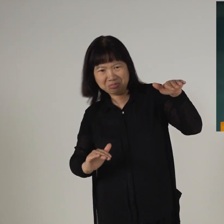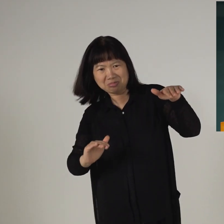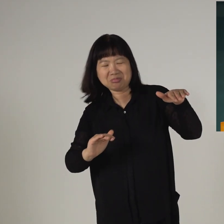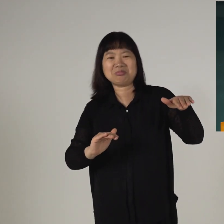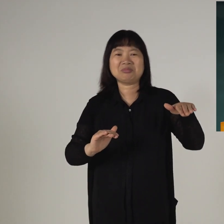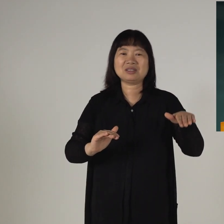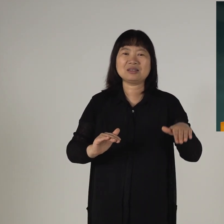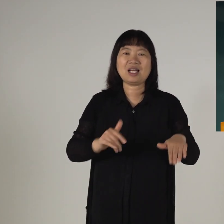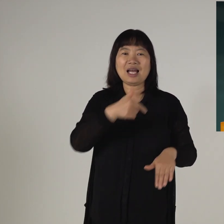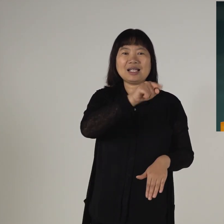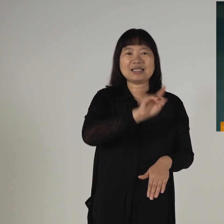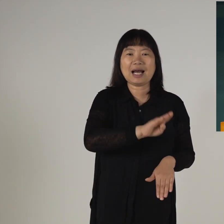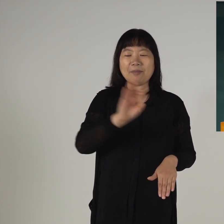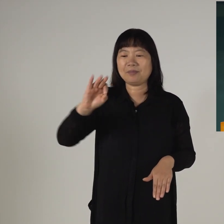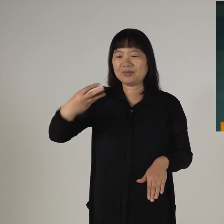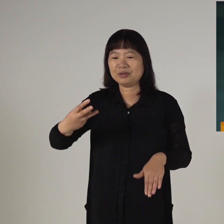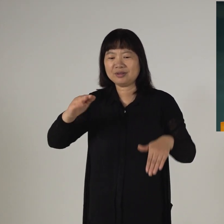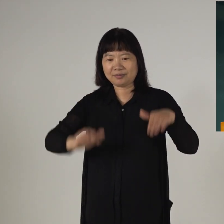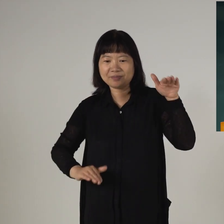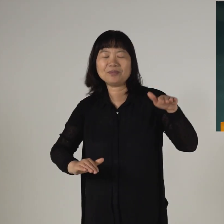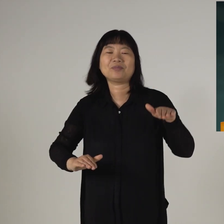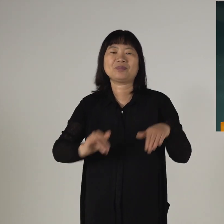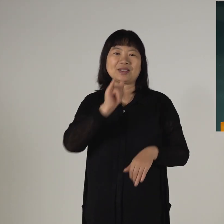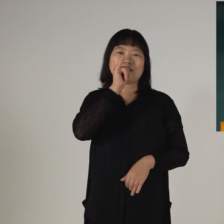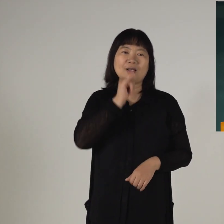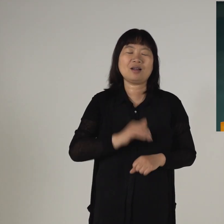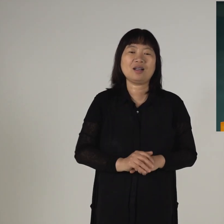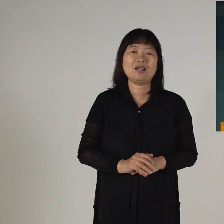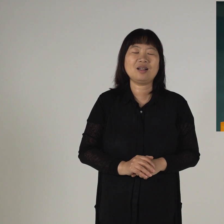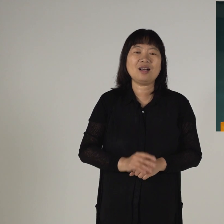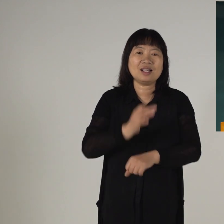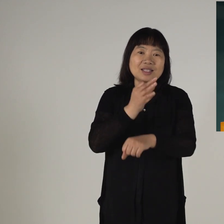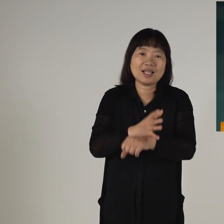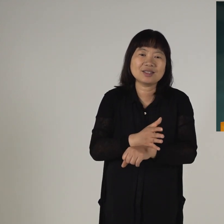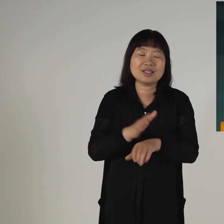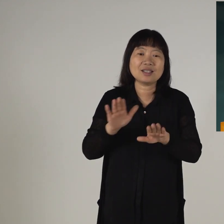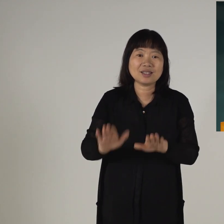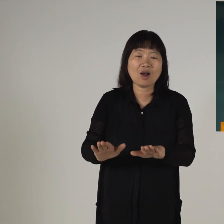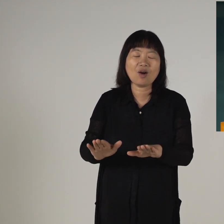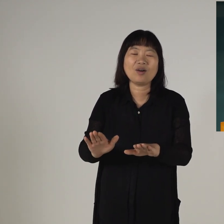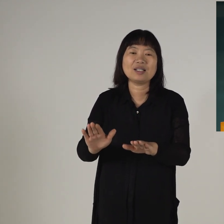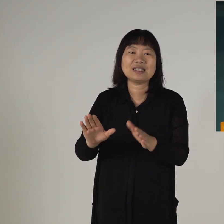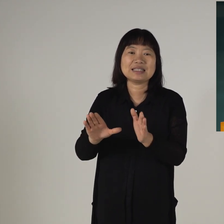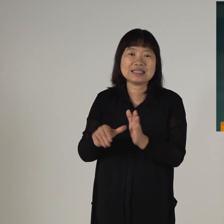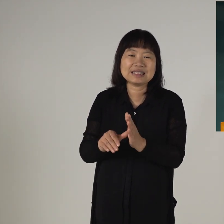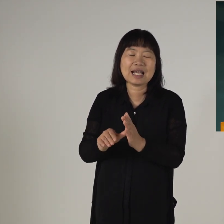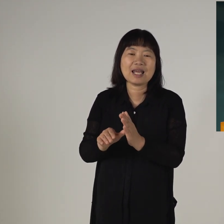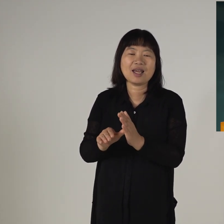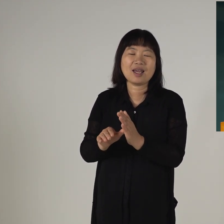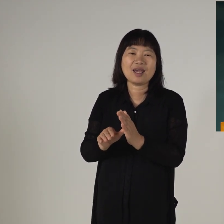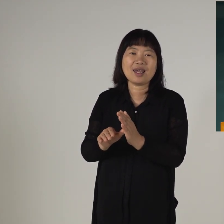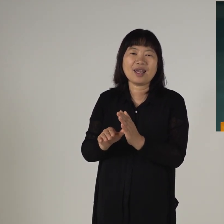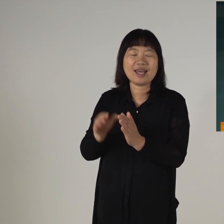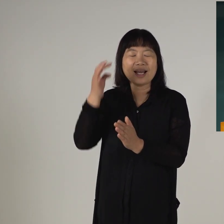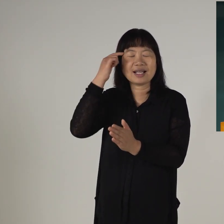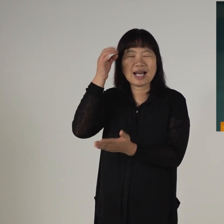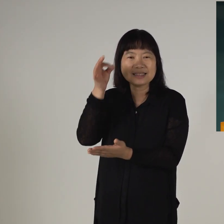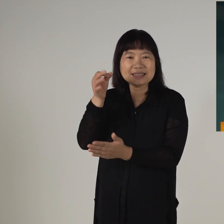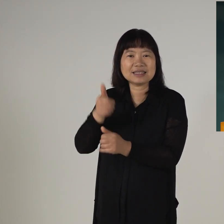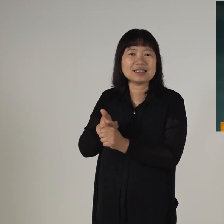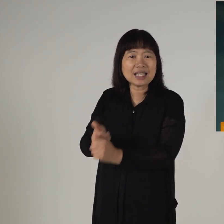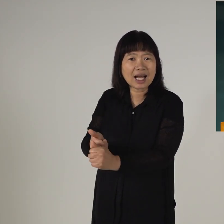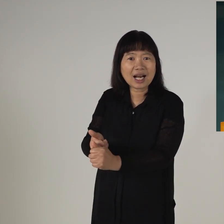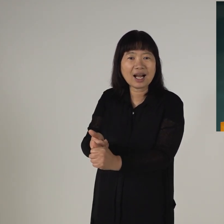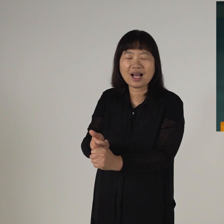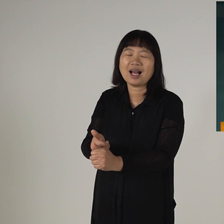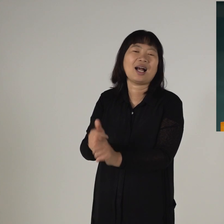되고 갑을이 형성이 돼요. 이게 단순히 현대적인 가치관만이